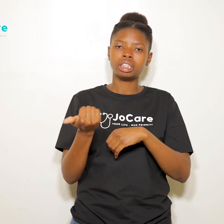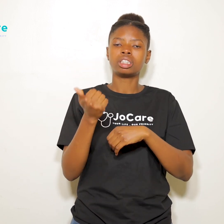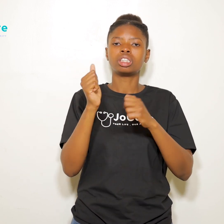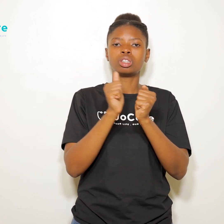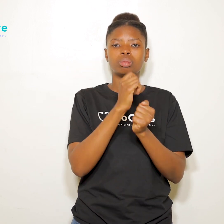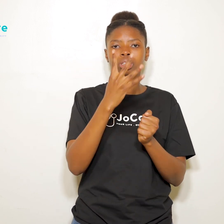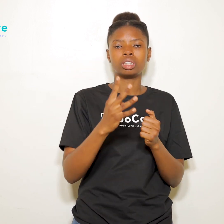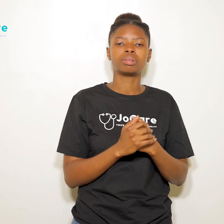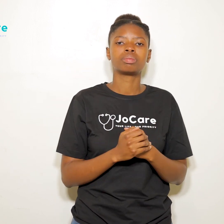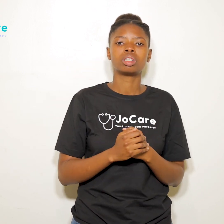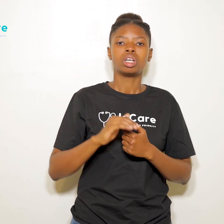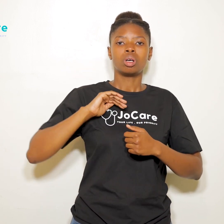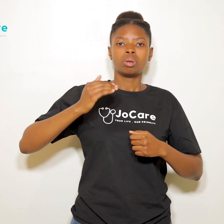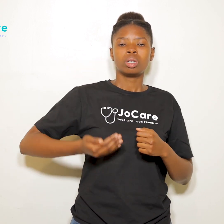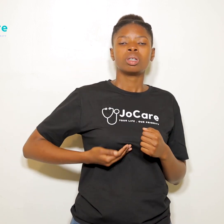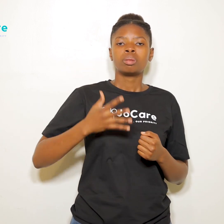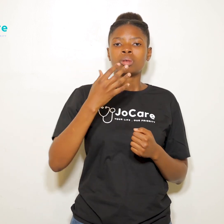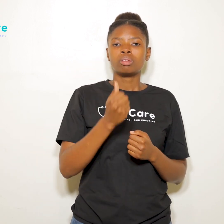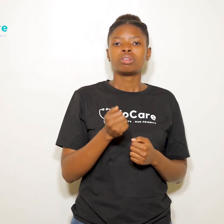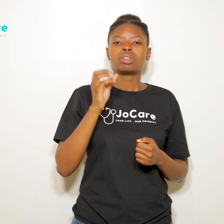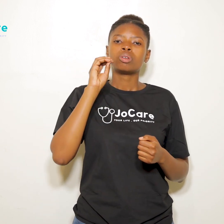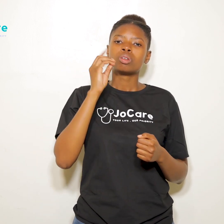rero ku mudamu ufite ukwezi kugira iyo minsi